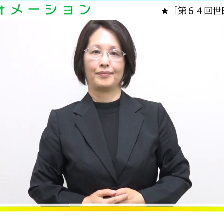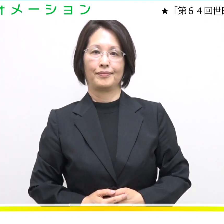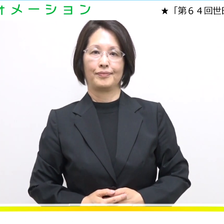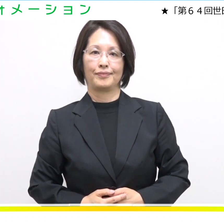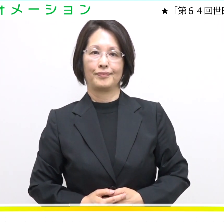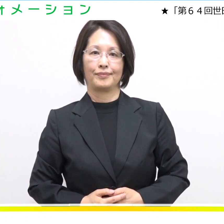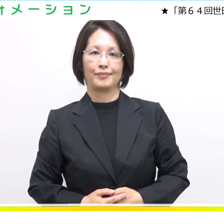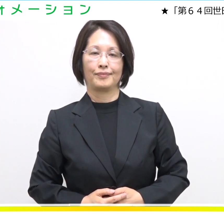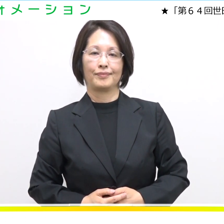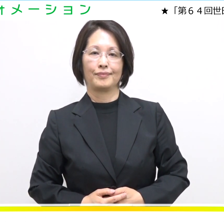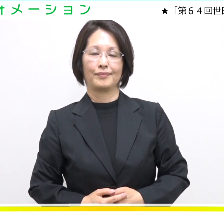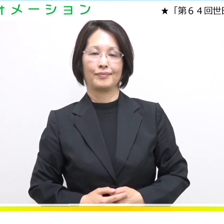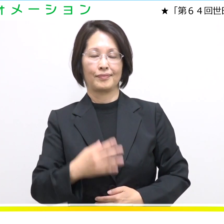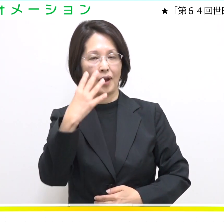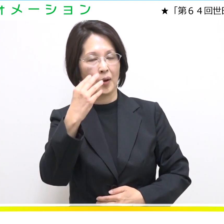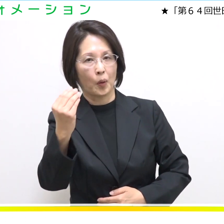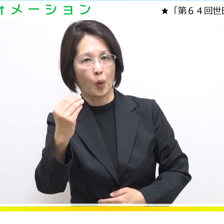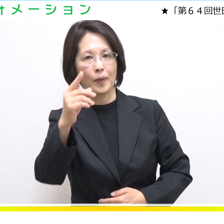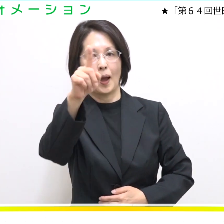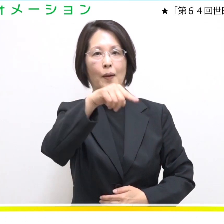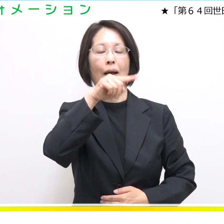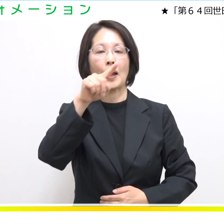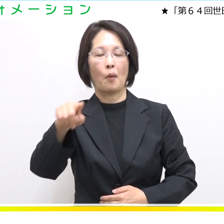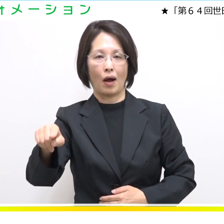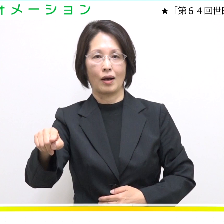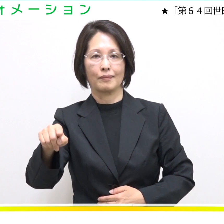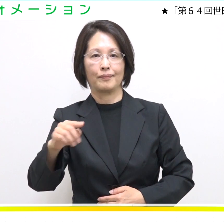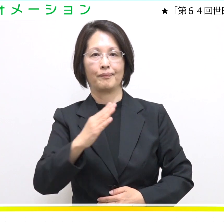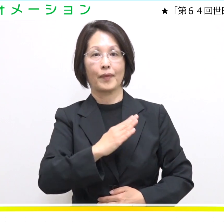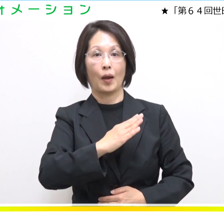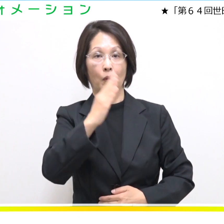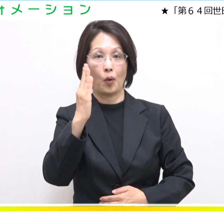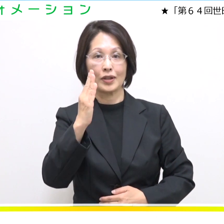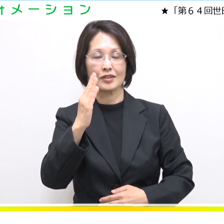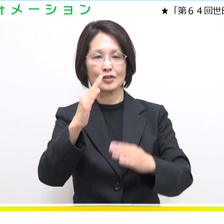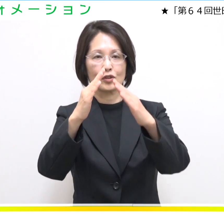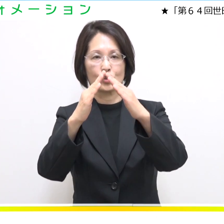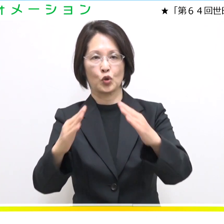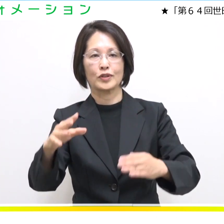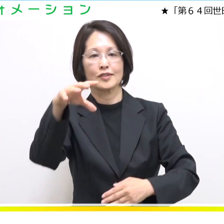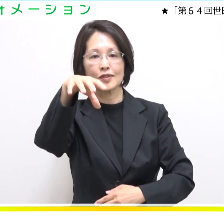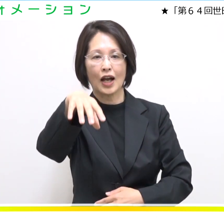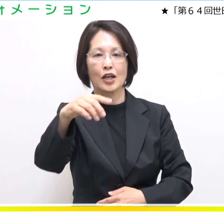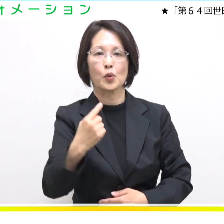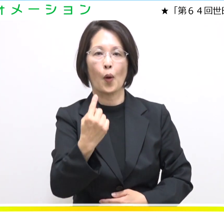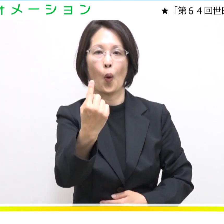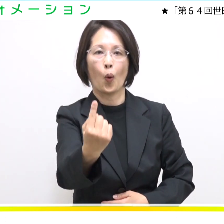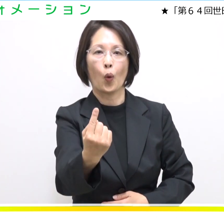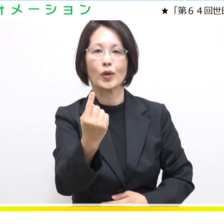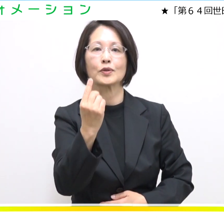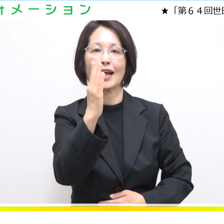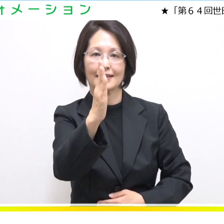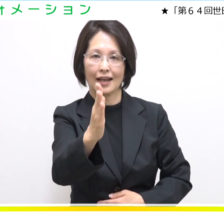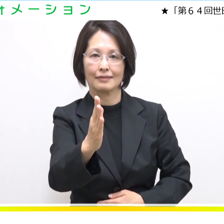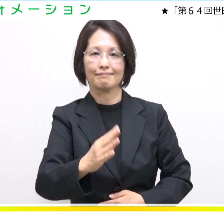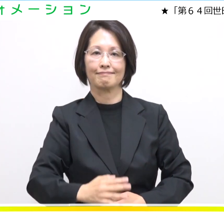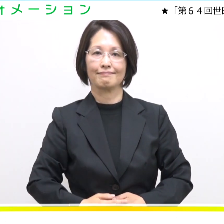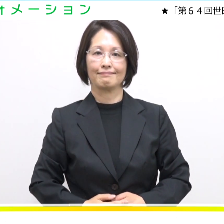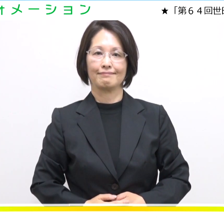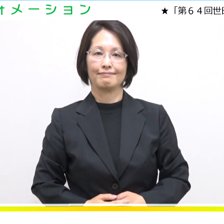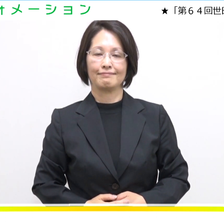くださいごご興味のある方は当日直接会場へお越し